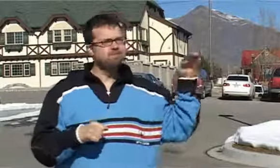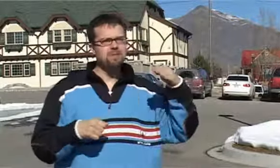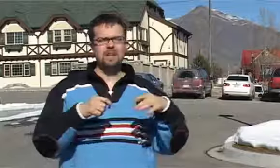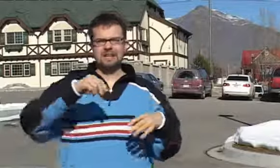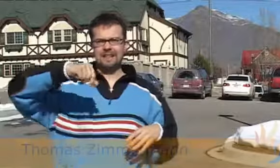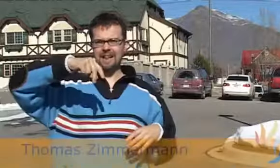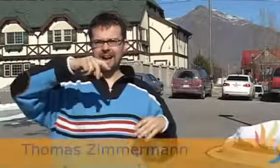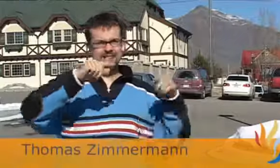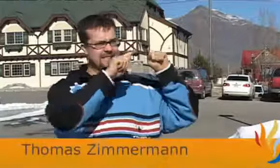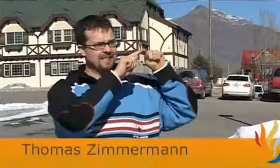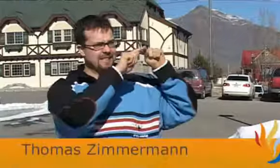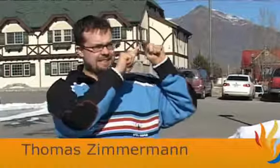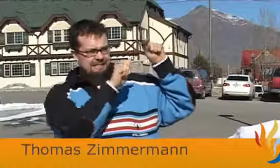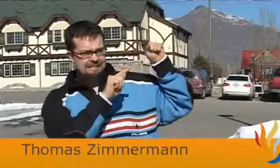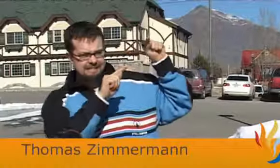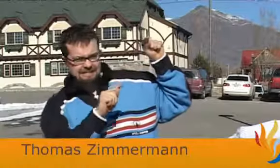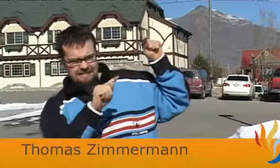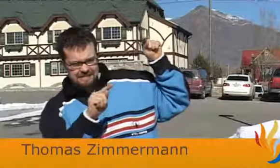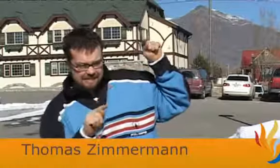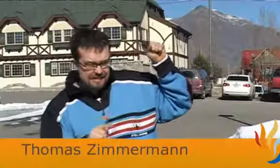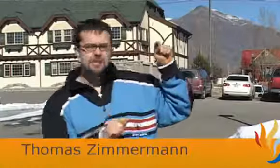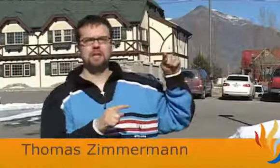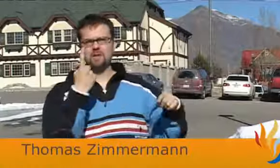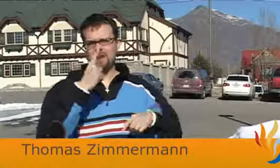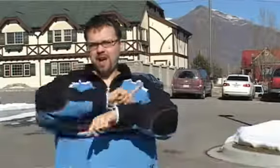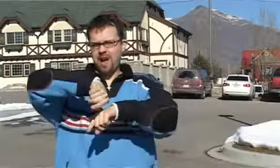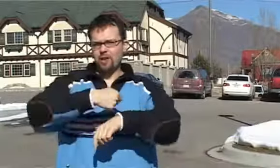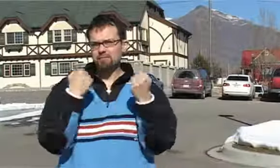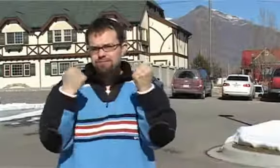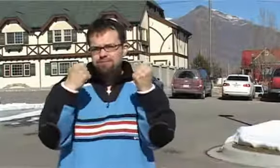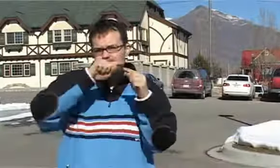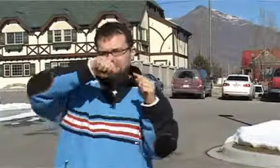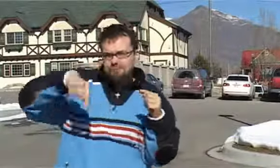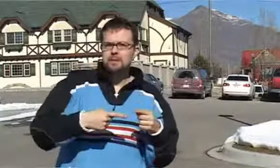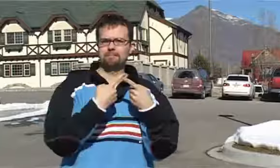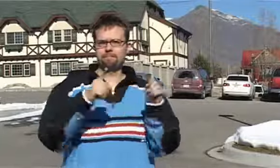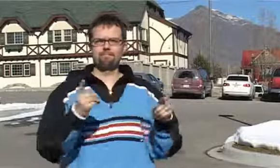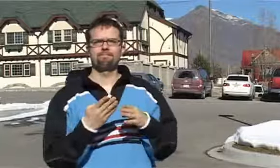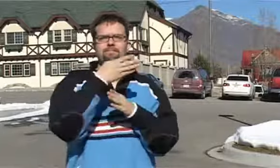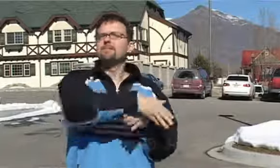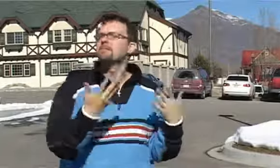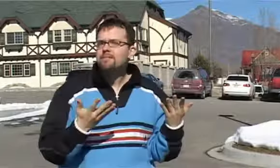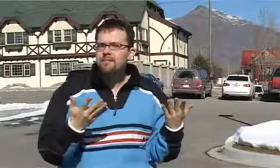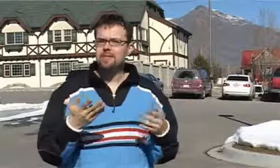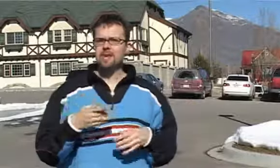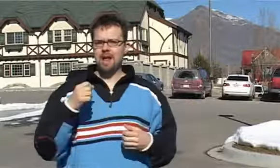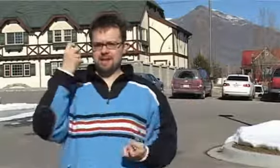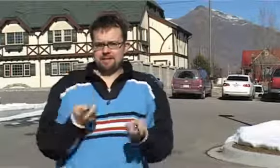Das Team fuhr jetzt von Salt Lake City aus hinauf in die Berge, ungefähr eine Stunde, und sind hier nun an